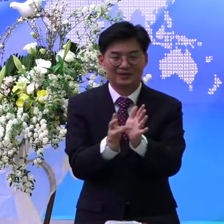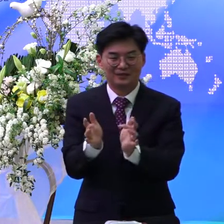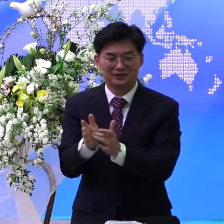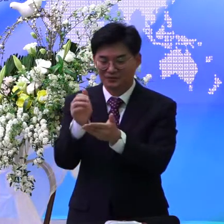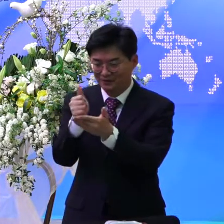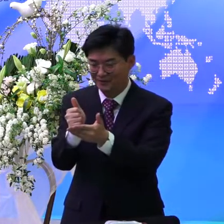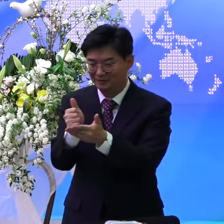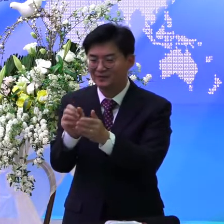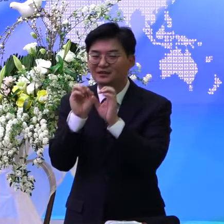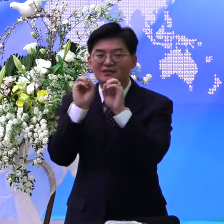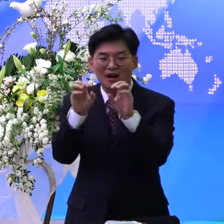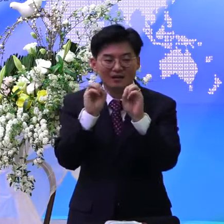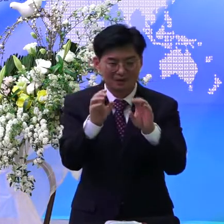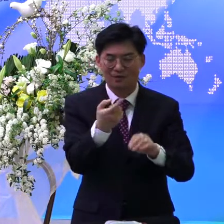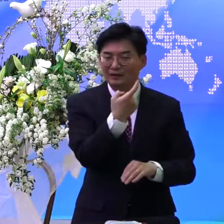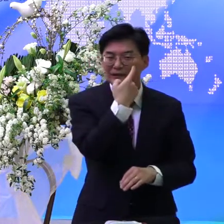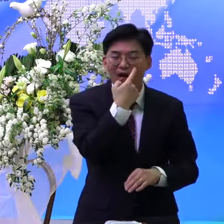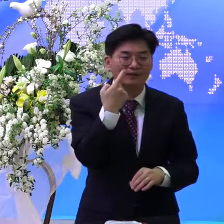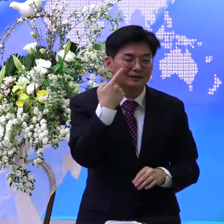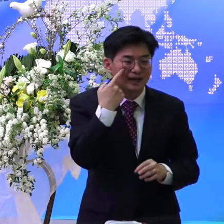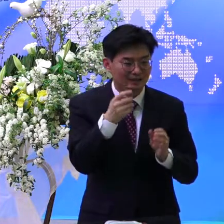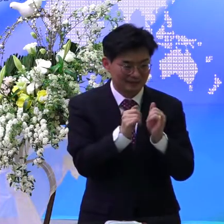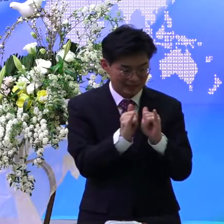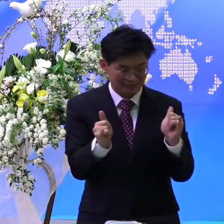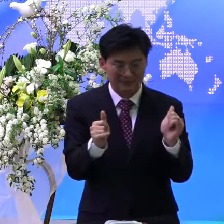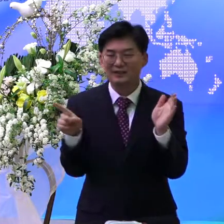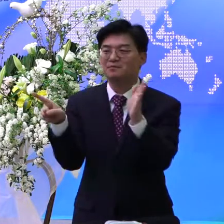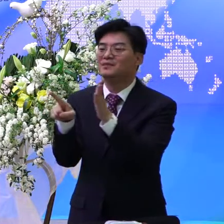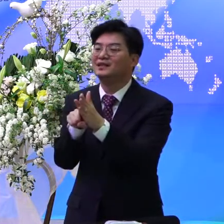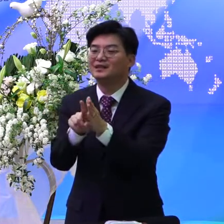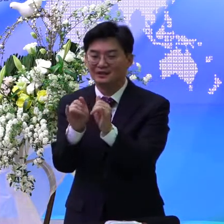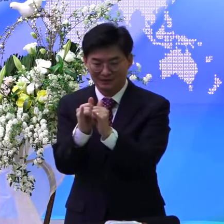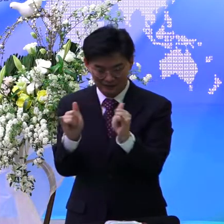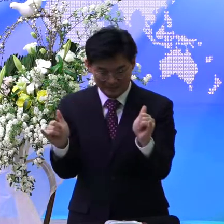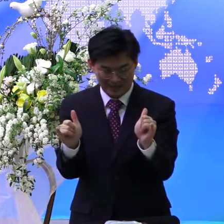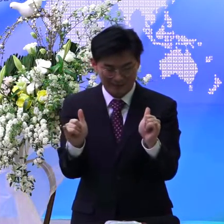속에서 나를 증명하고 증거하며 살아라 하는 것입니다.